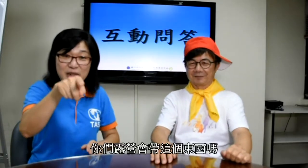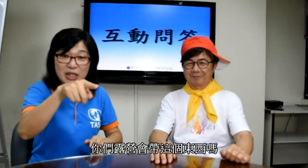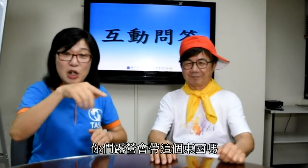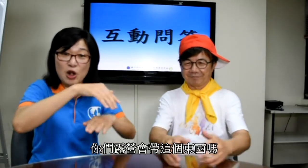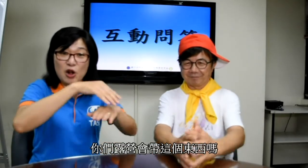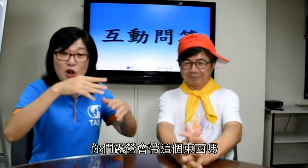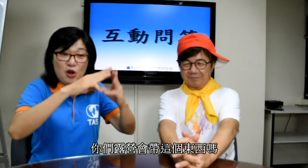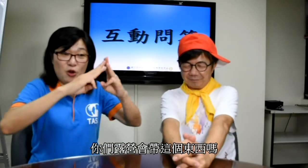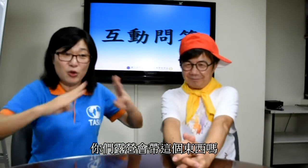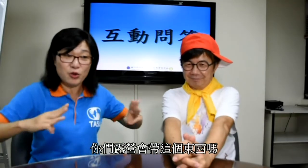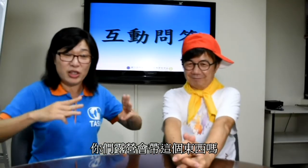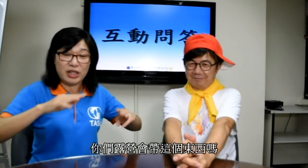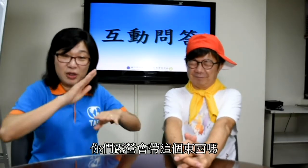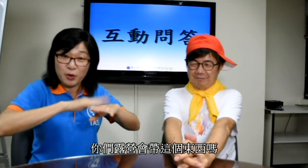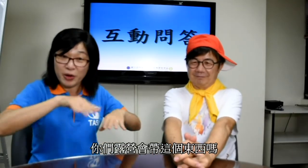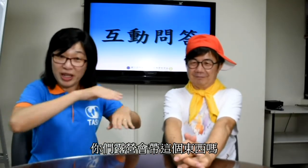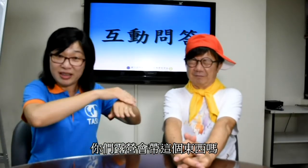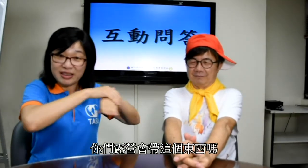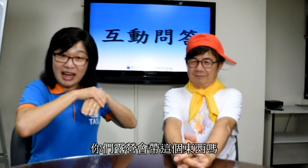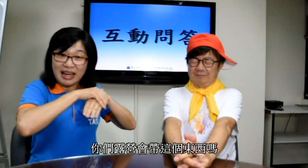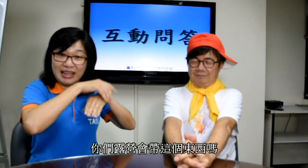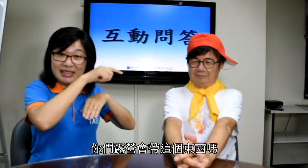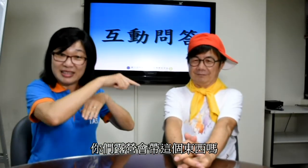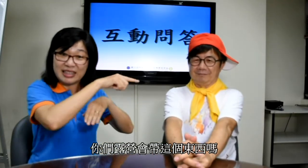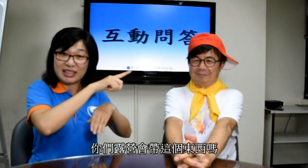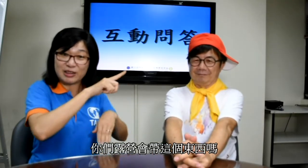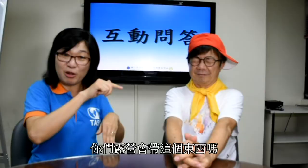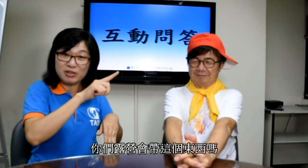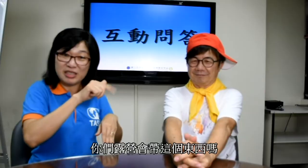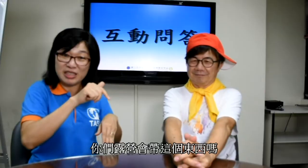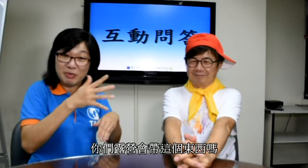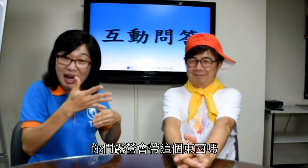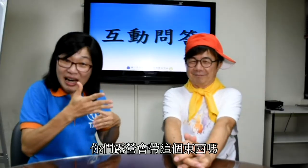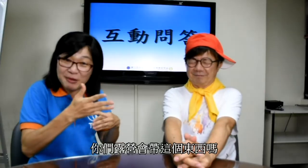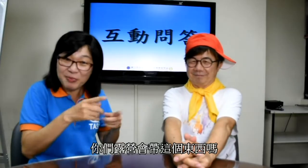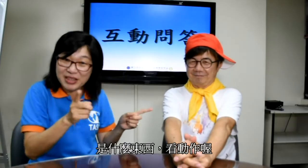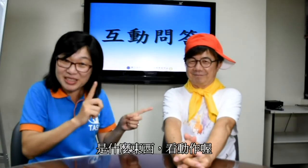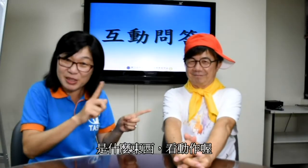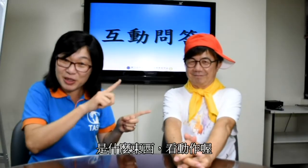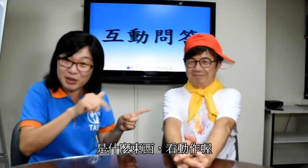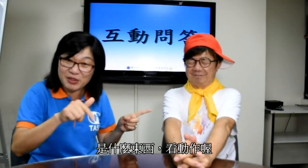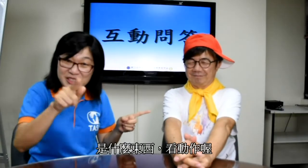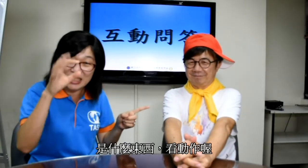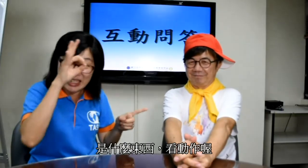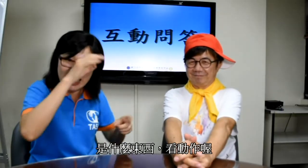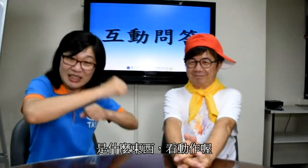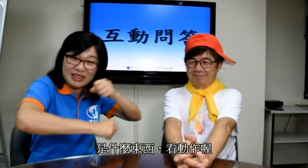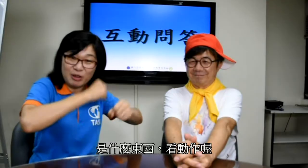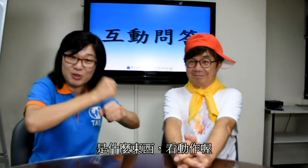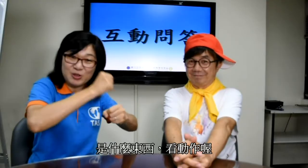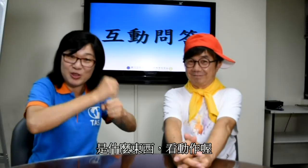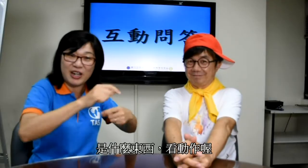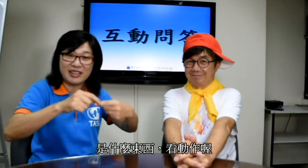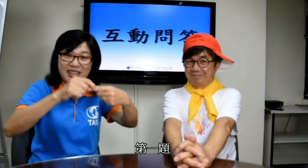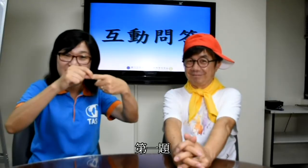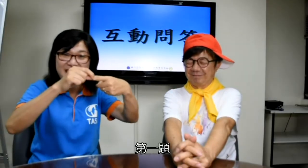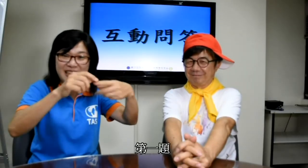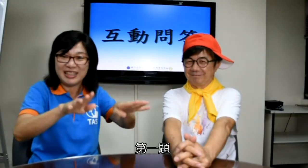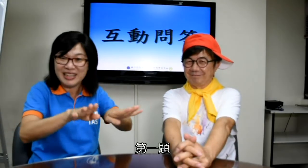你们露营会带这个东西吗？是什么东西？看动作，第一题